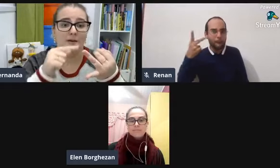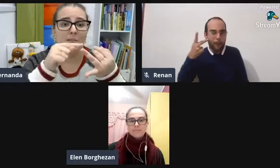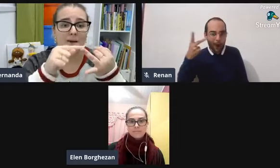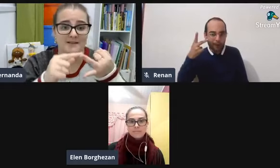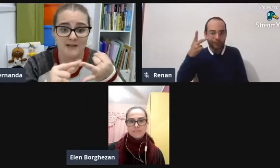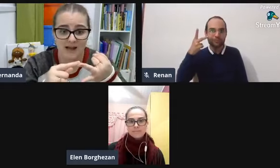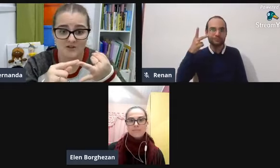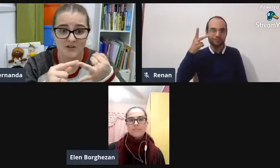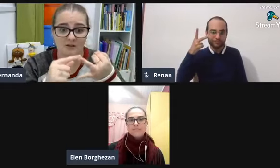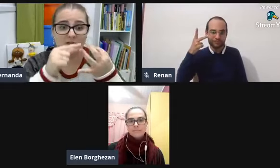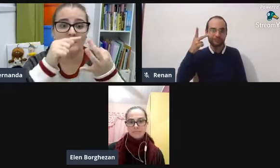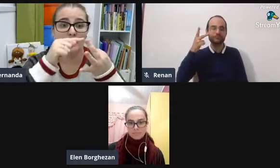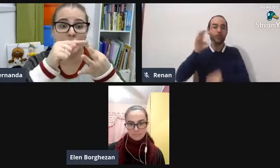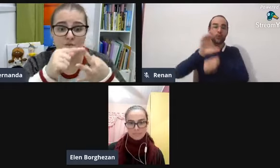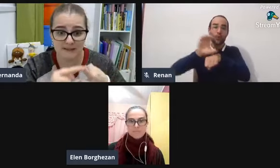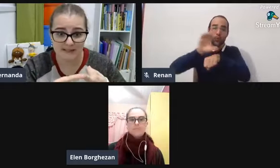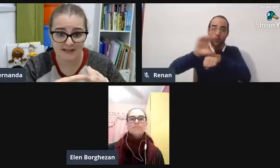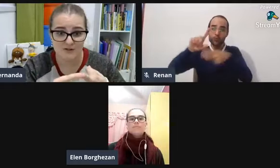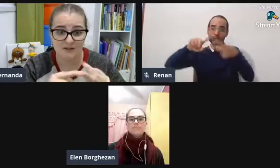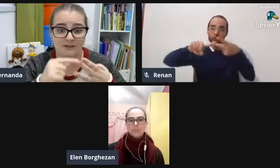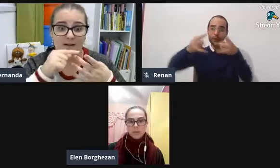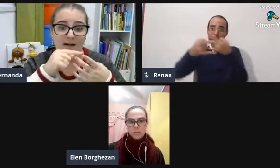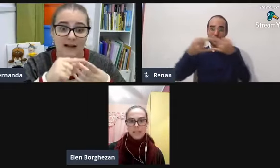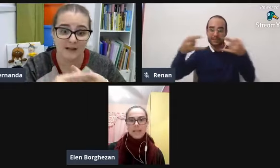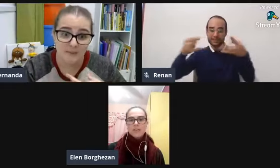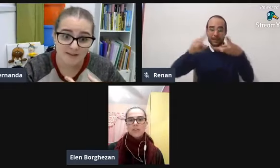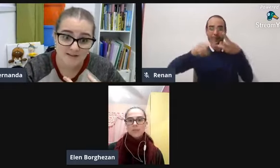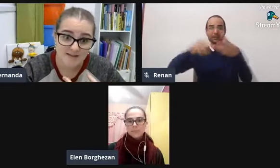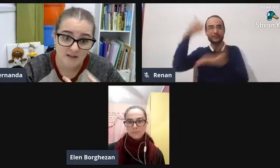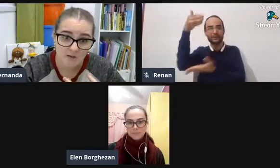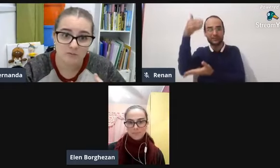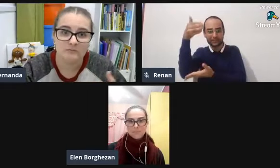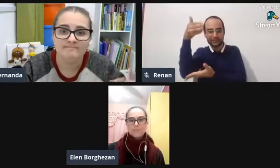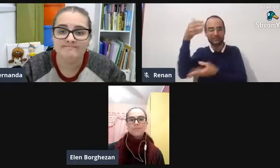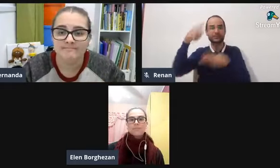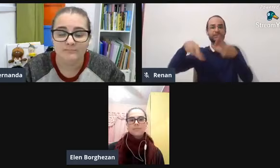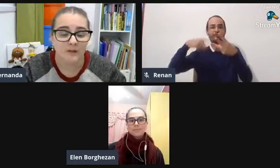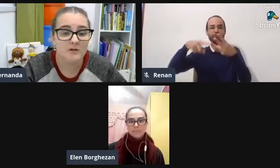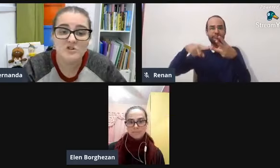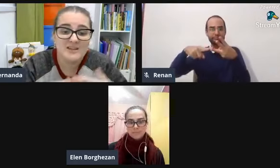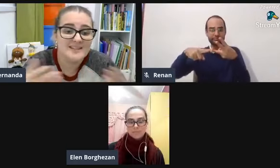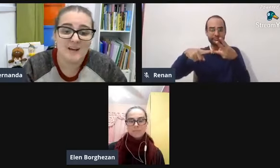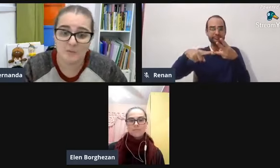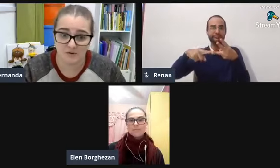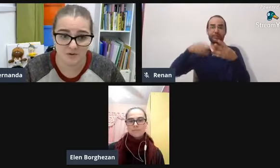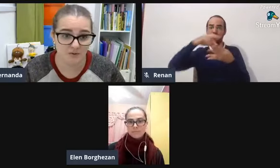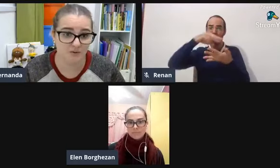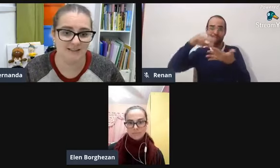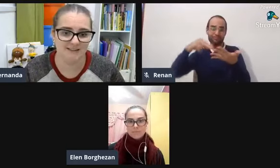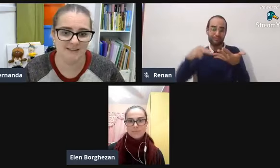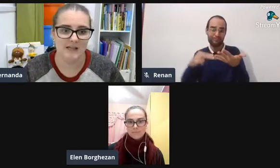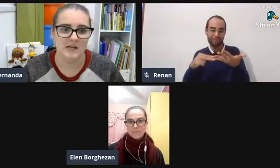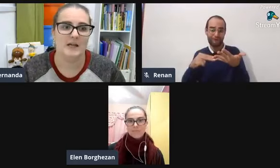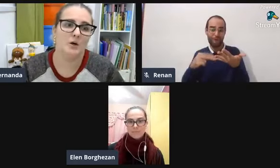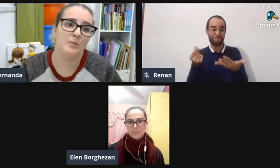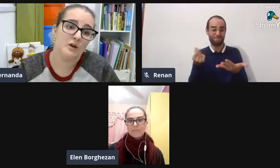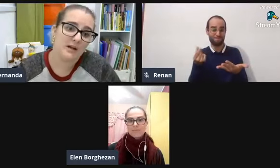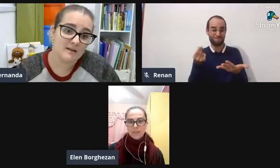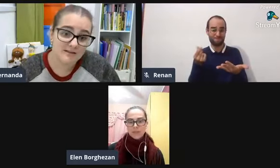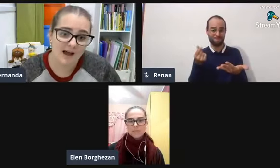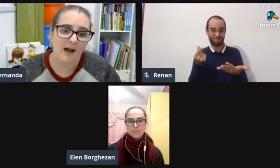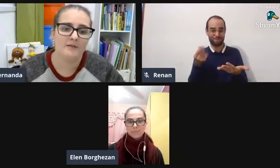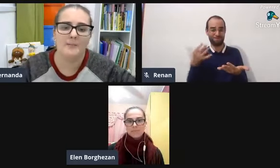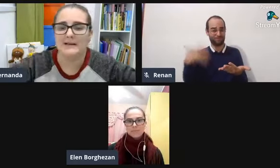Curso, passagem, hospedagem, alimentação, já saiu uma fortuna. Eu